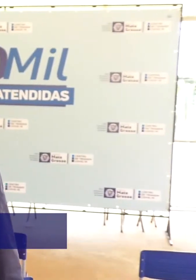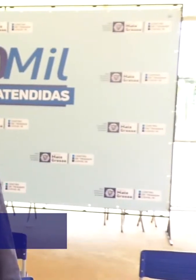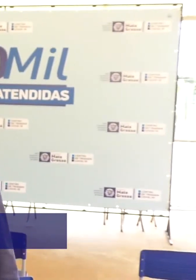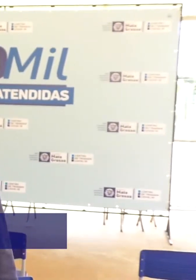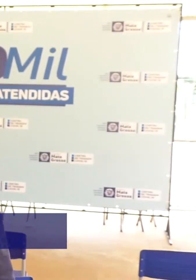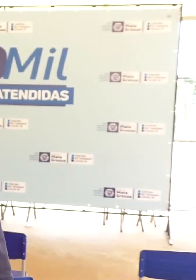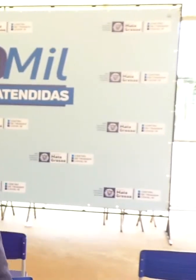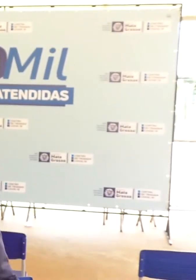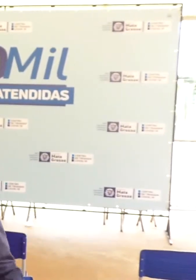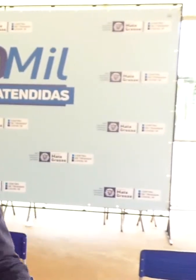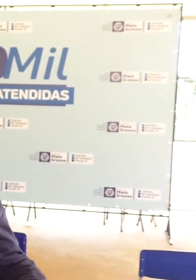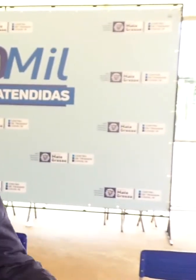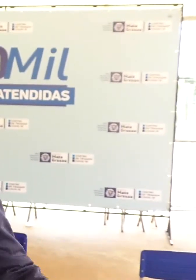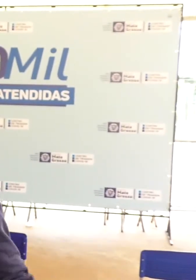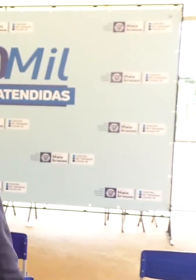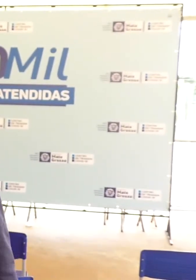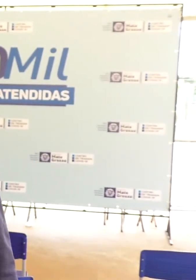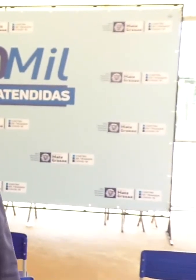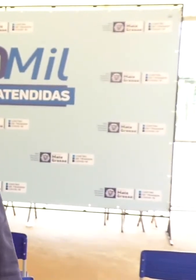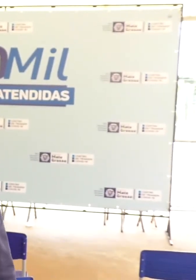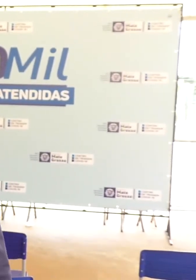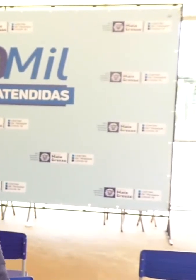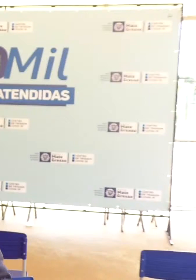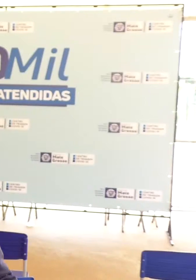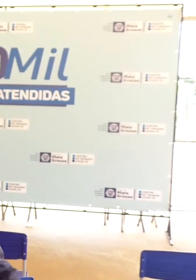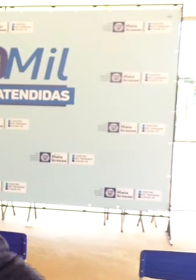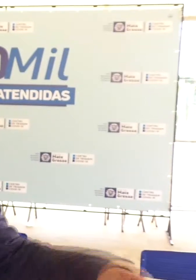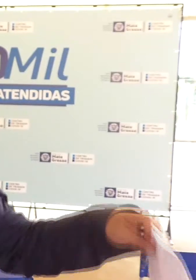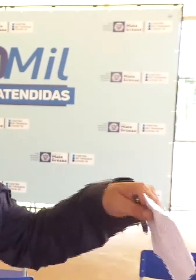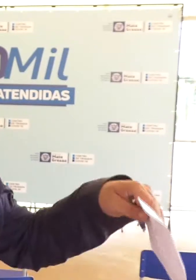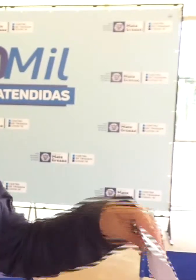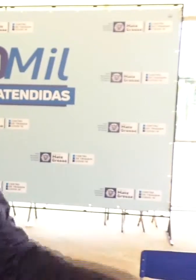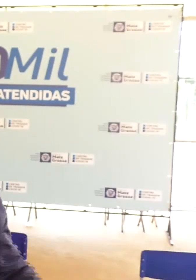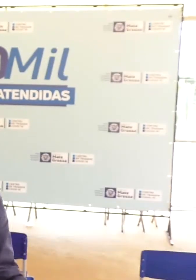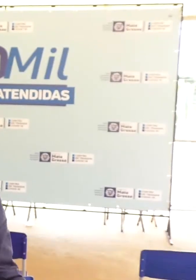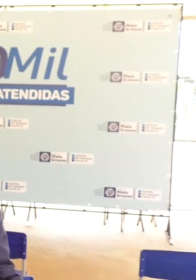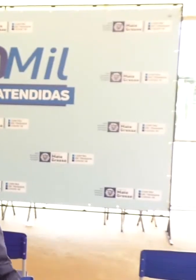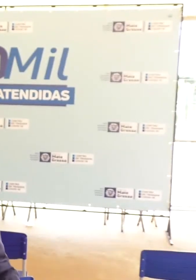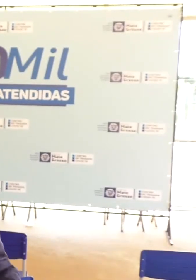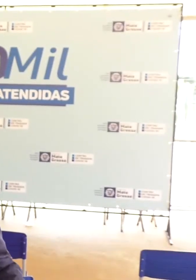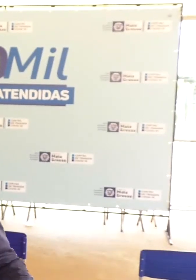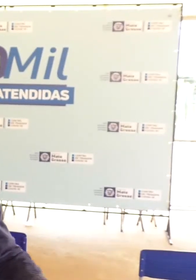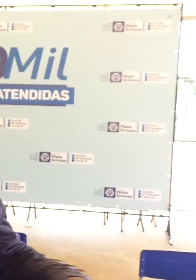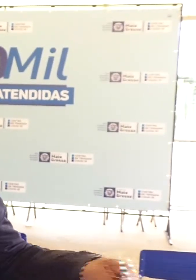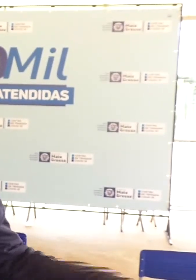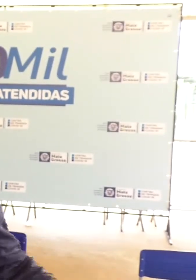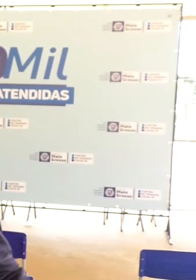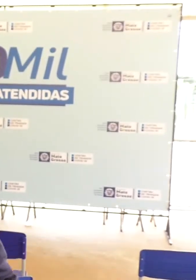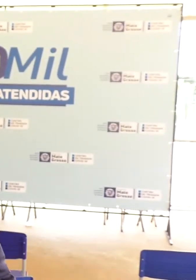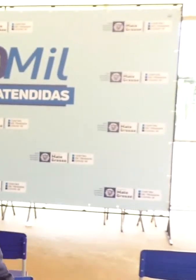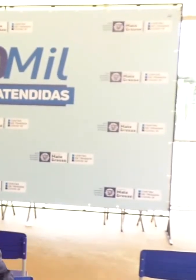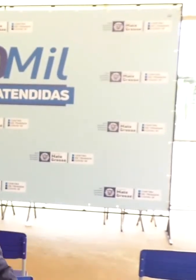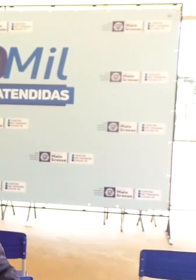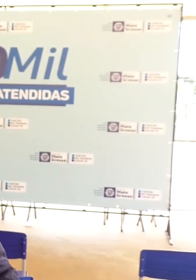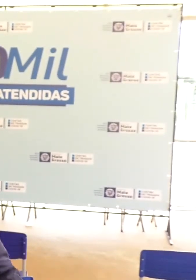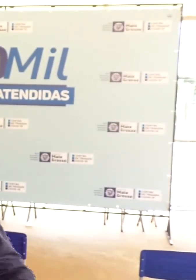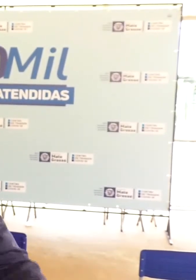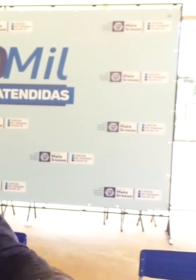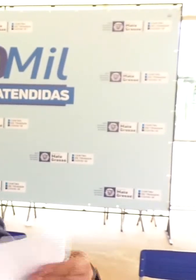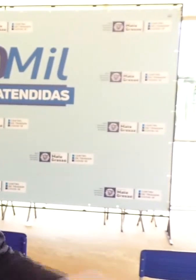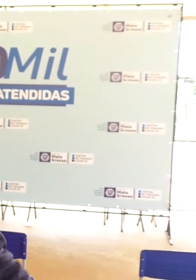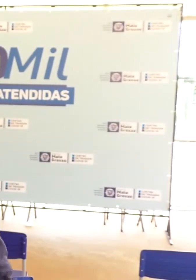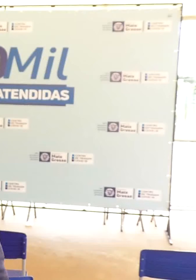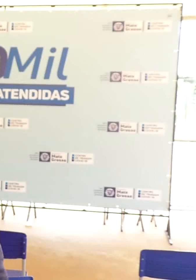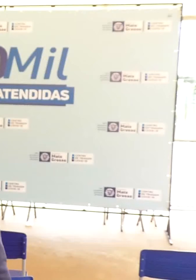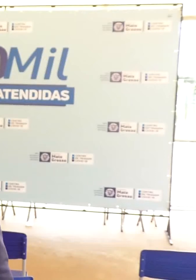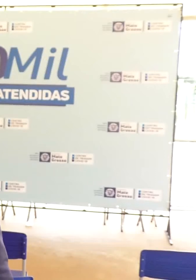vacinas contra a Covid. Como estão as tratativas entre o governo de Mato Grosso e algumas embaixadas para